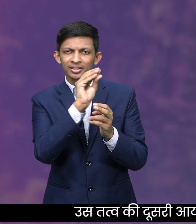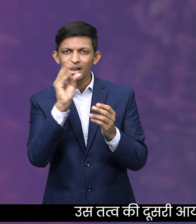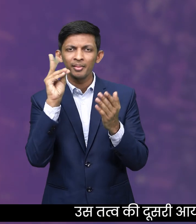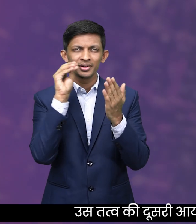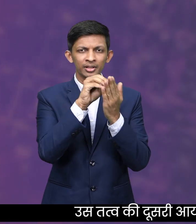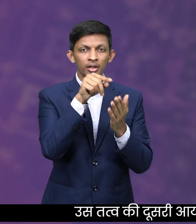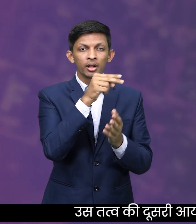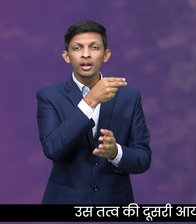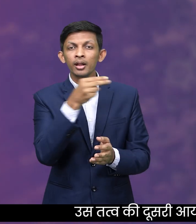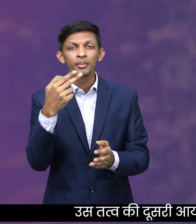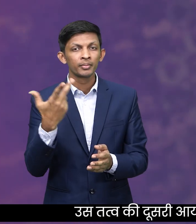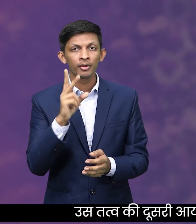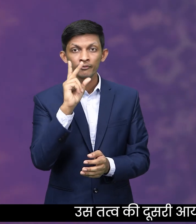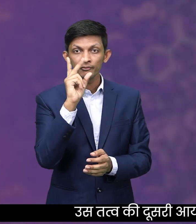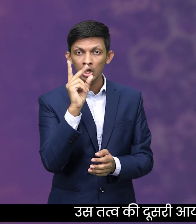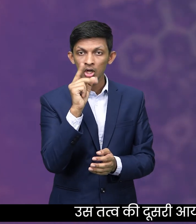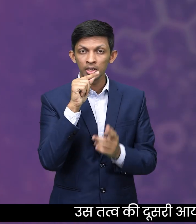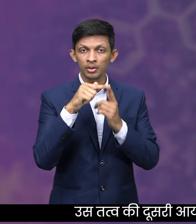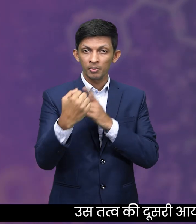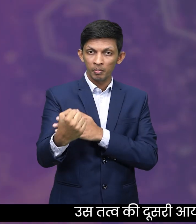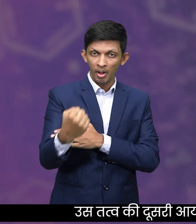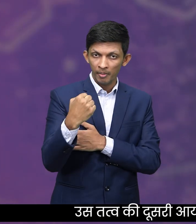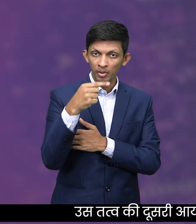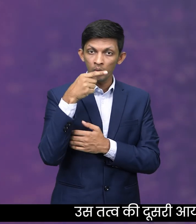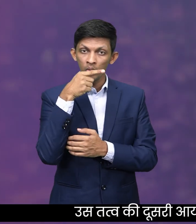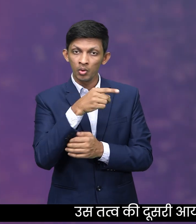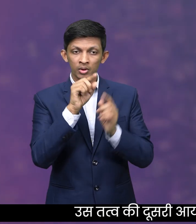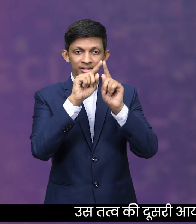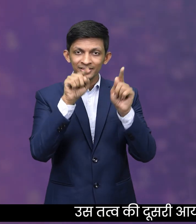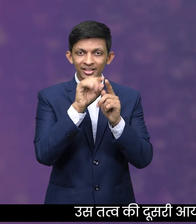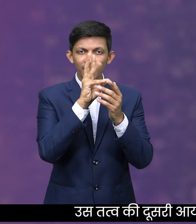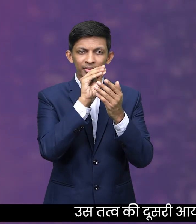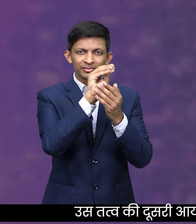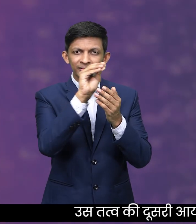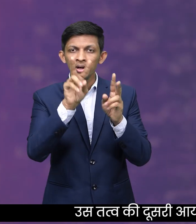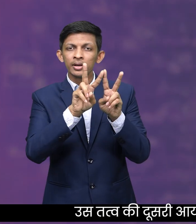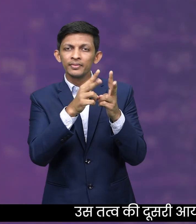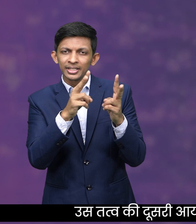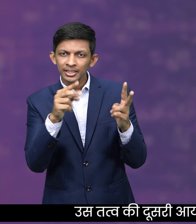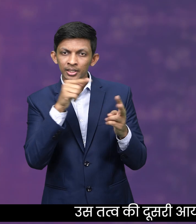की दूसरी आयनीकरण ऊर्जा कहा जाता है और इसी तरह